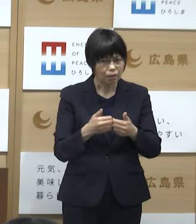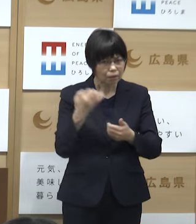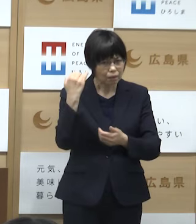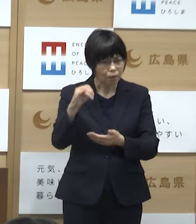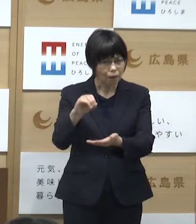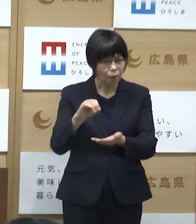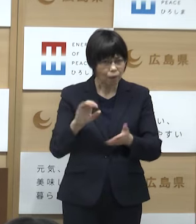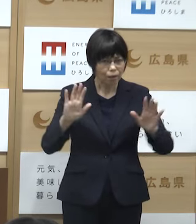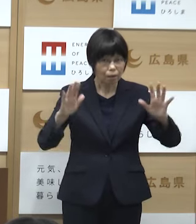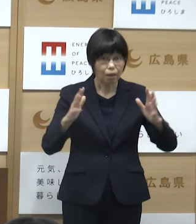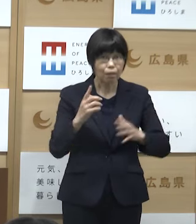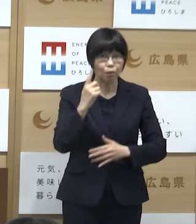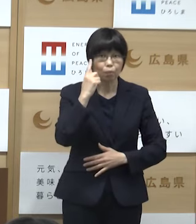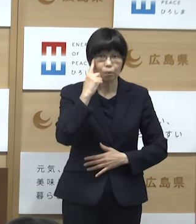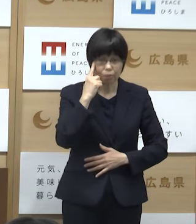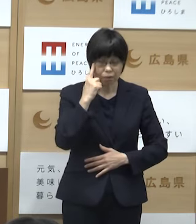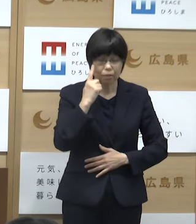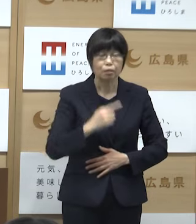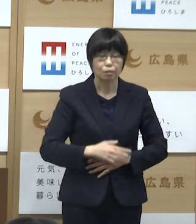と思うんですけれども、